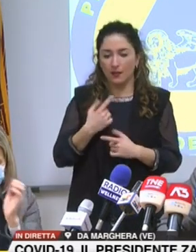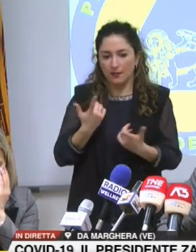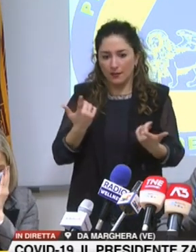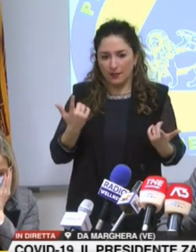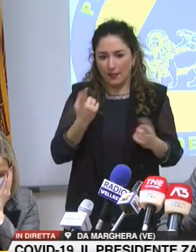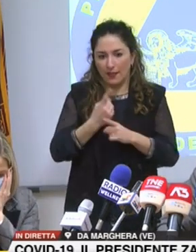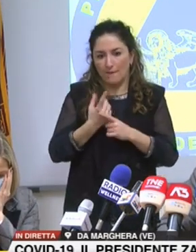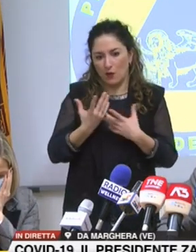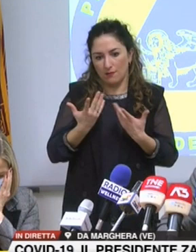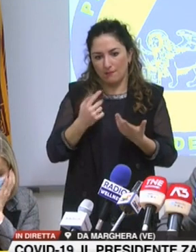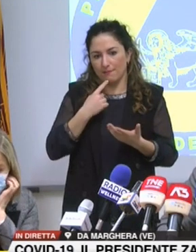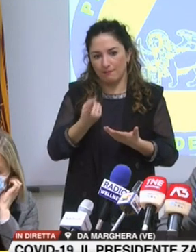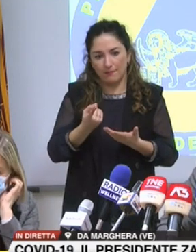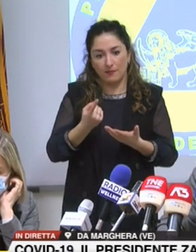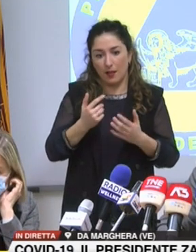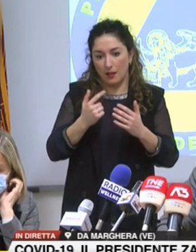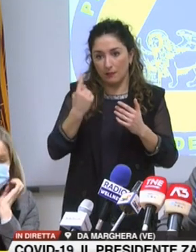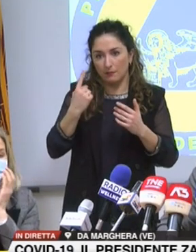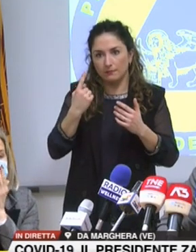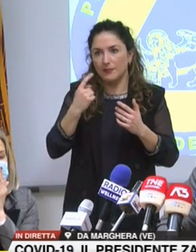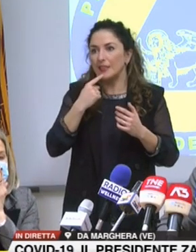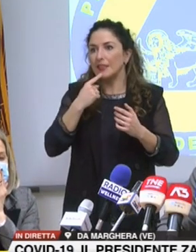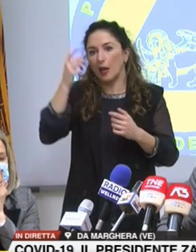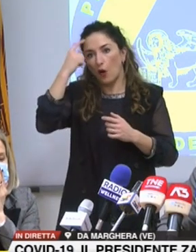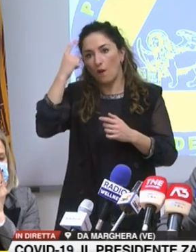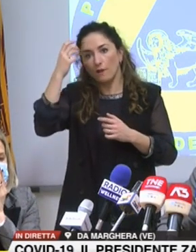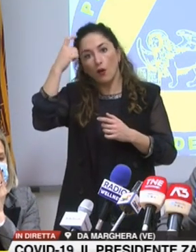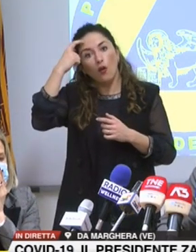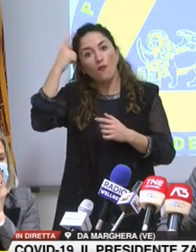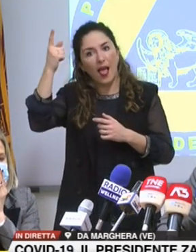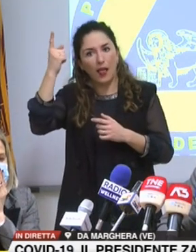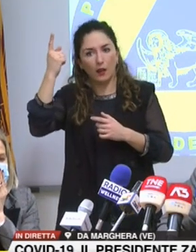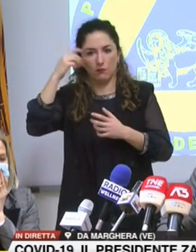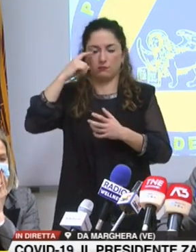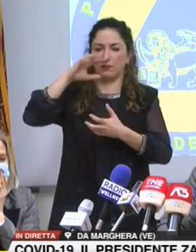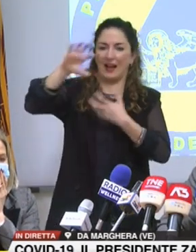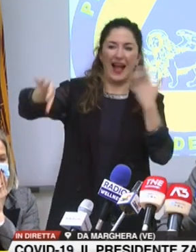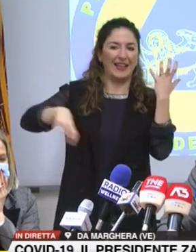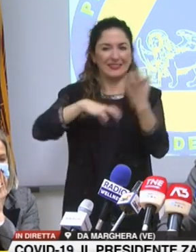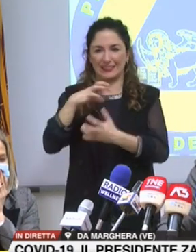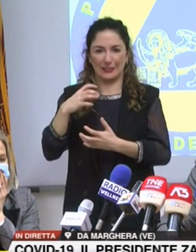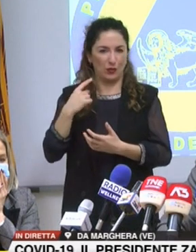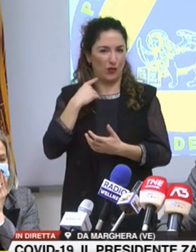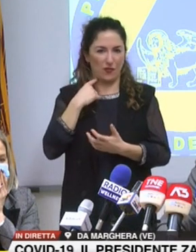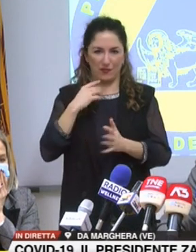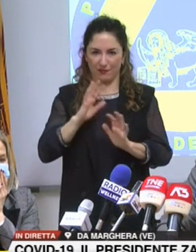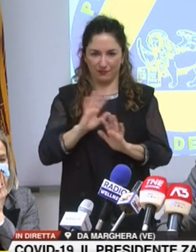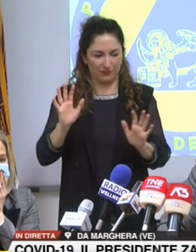siamo arrivati a questi livelli è perché hanno fatto casino quelli che ci governavano. Cioè, non è che ci sono